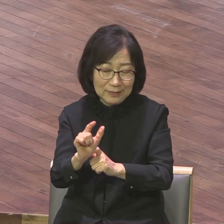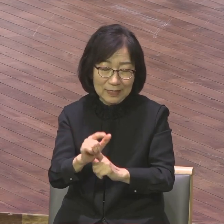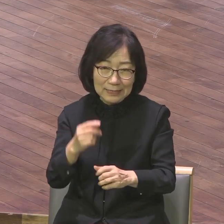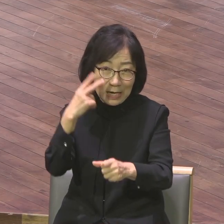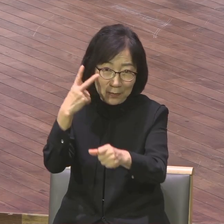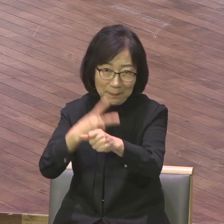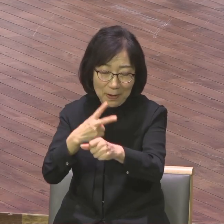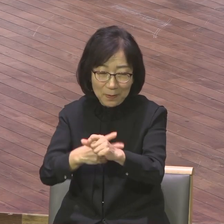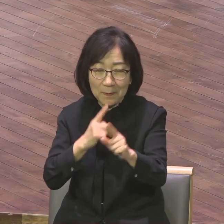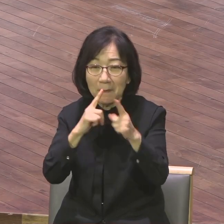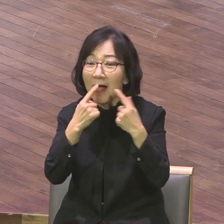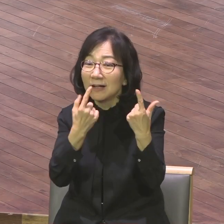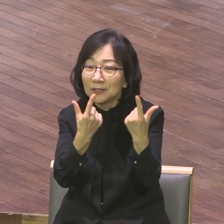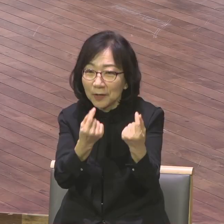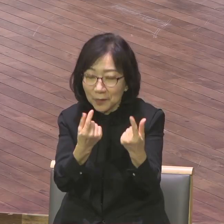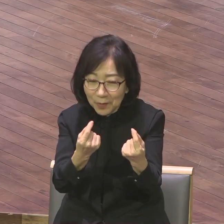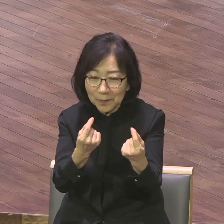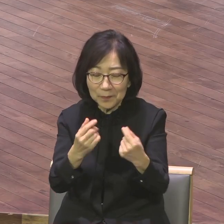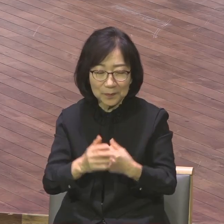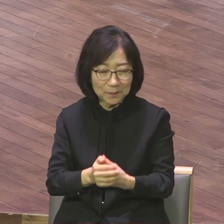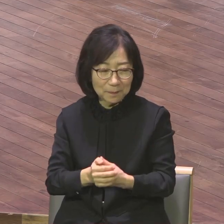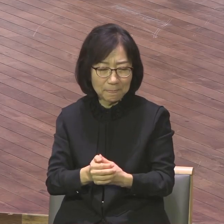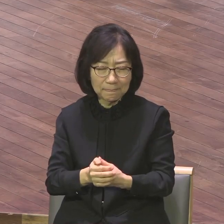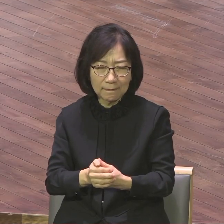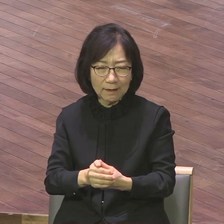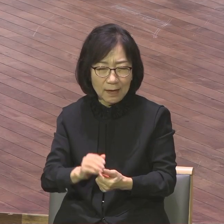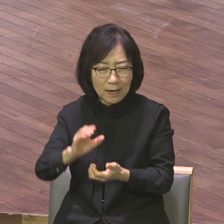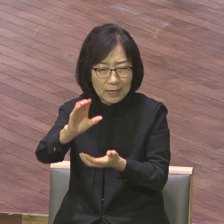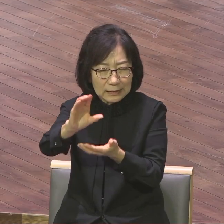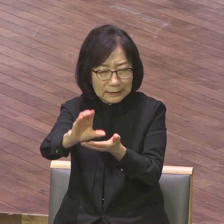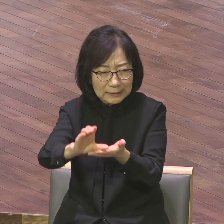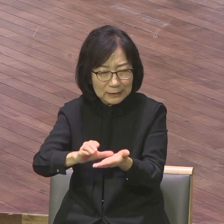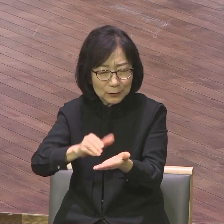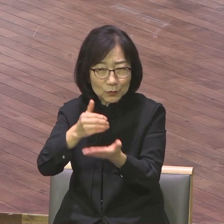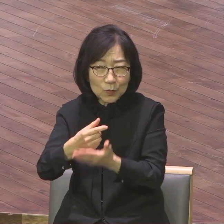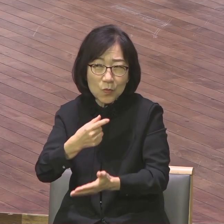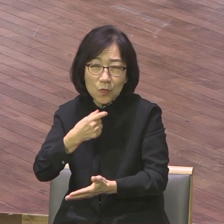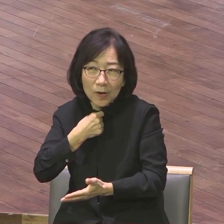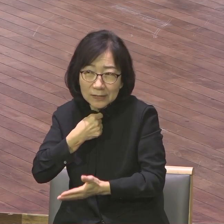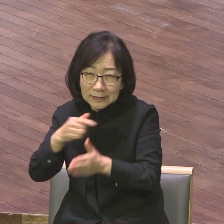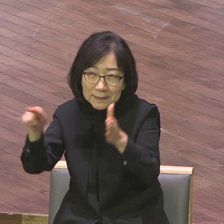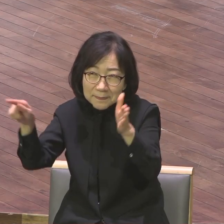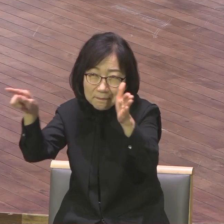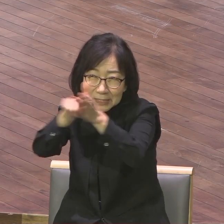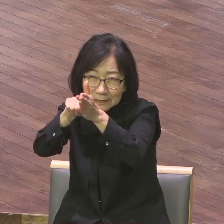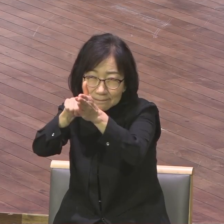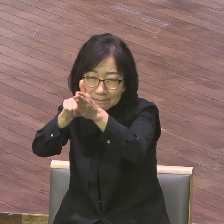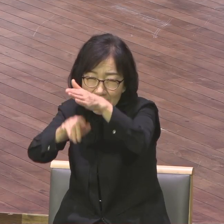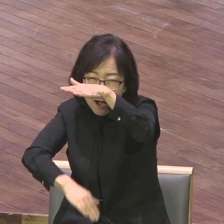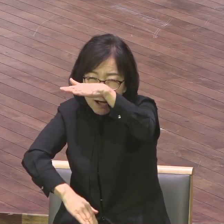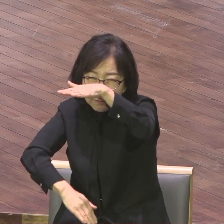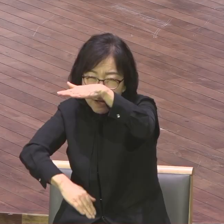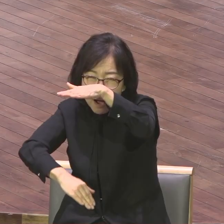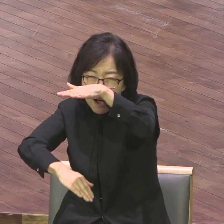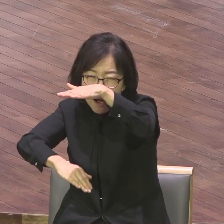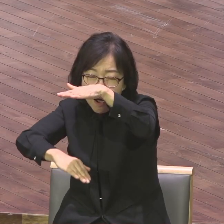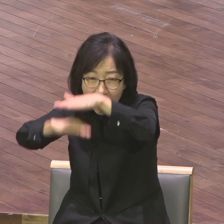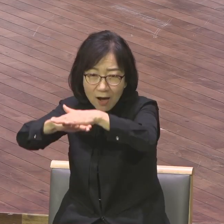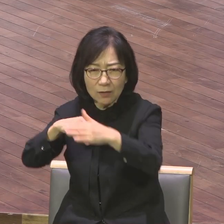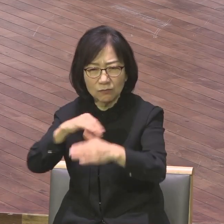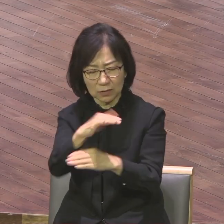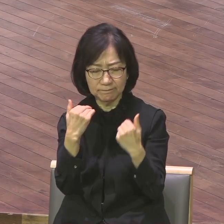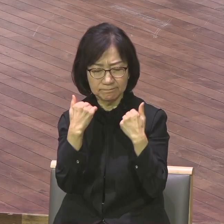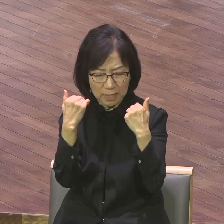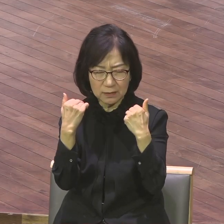이 15절에 말씀했습니다. 우리가 그리스도의 장성한 분량까지 충만하게 성장